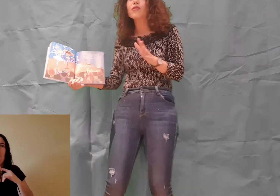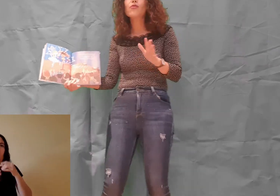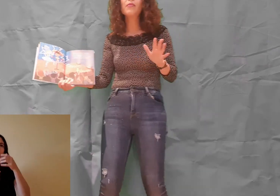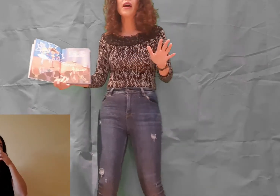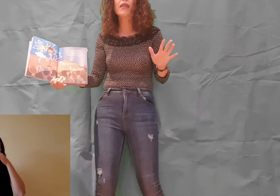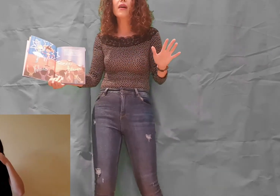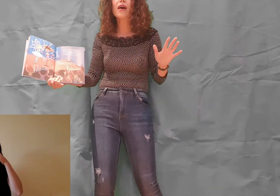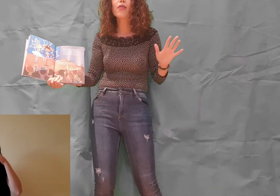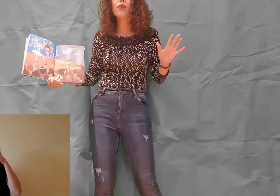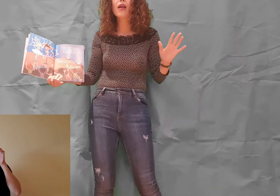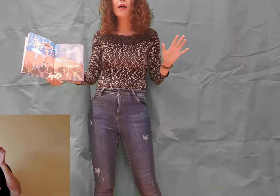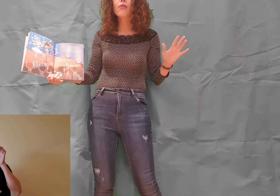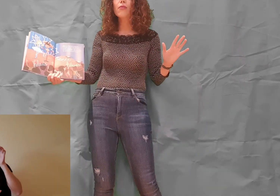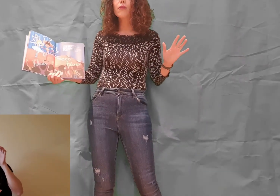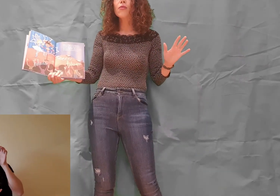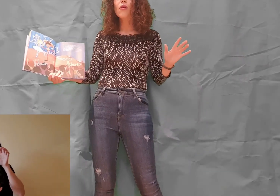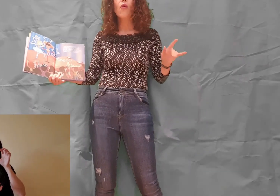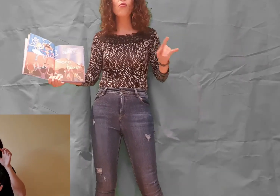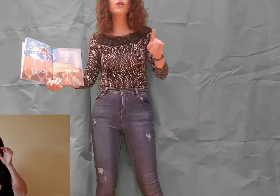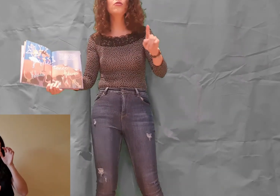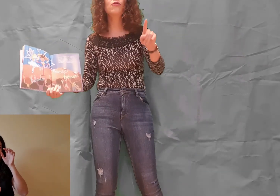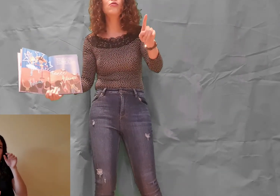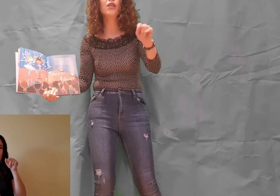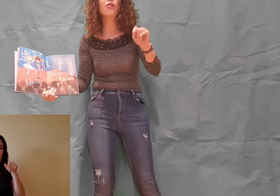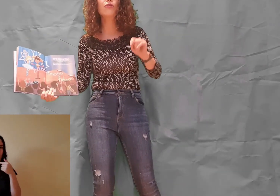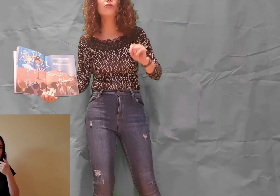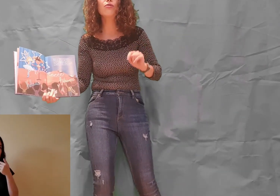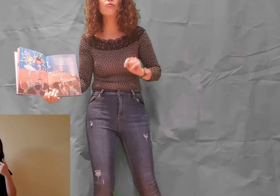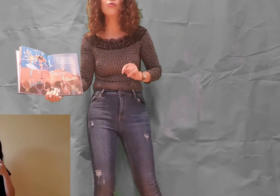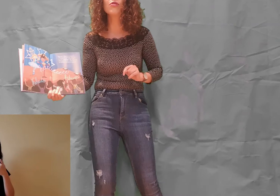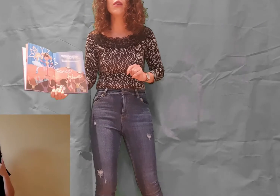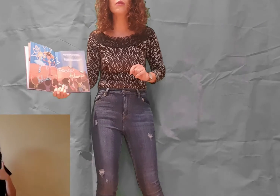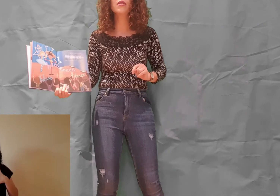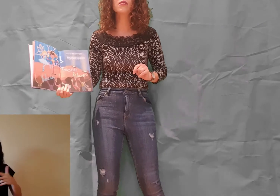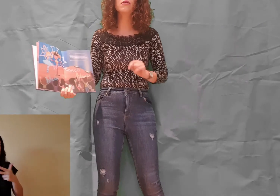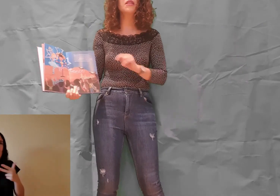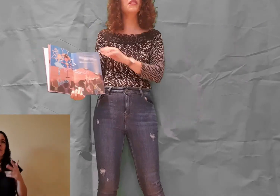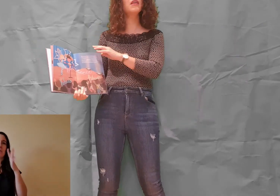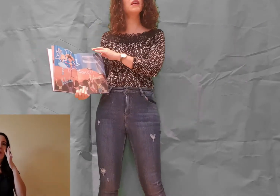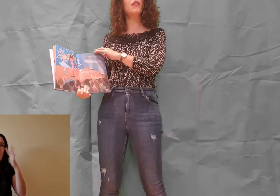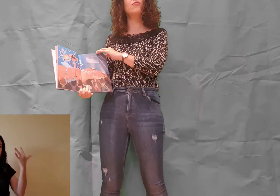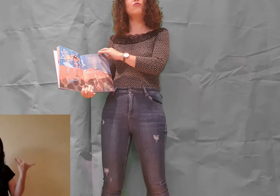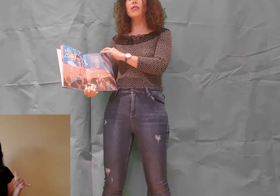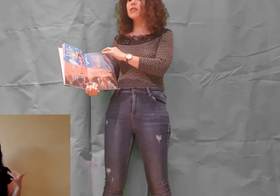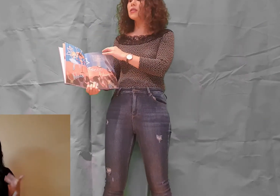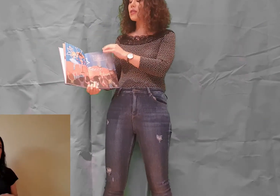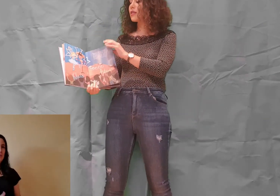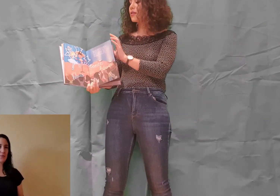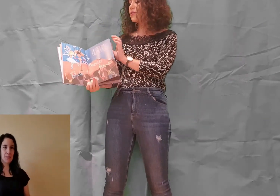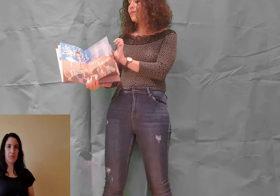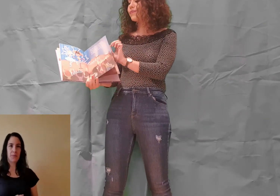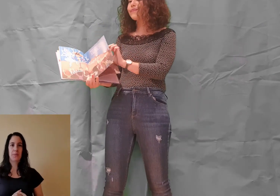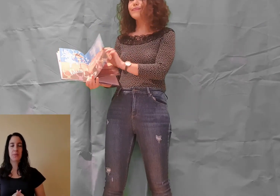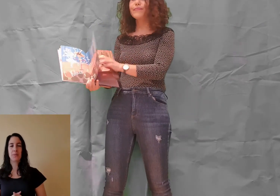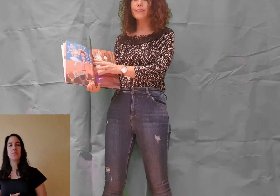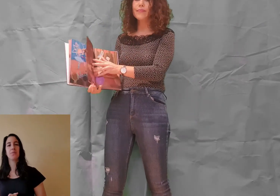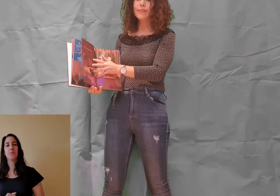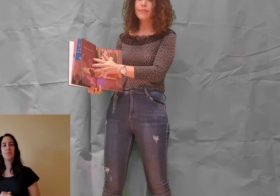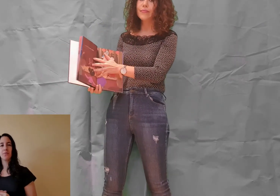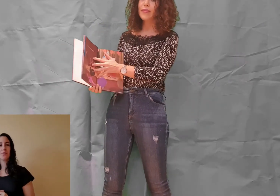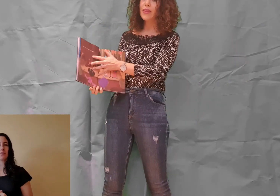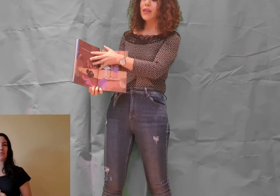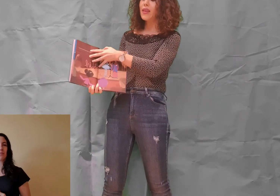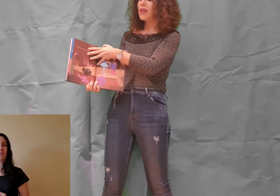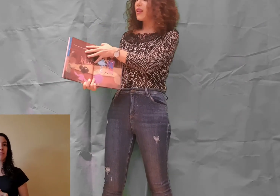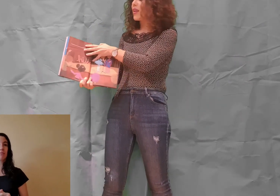Su canto me ha dejado helado, o estos chicos son unos héroes, decían los asistentes.